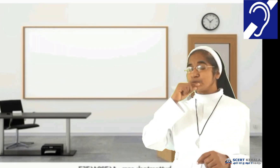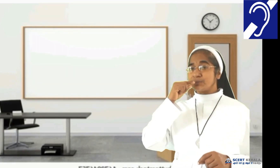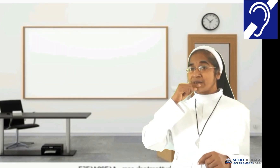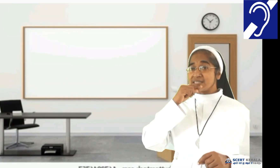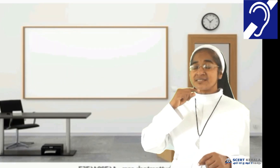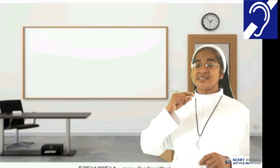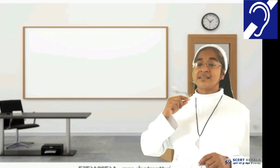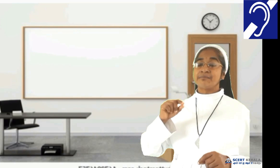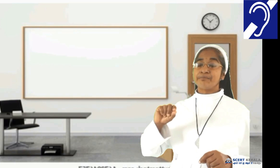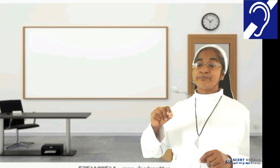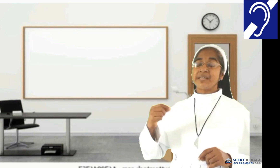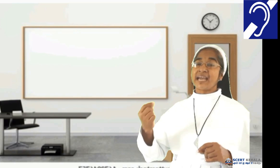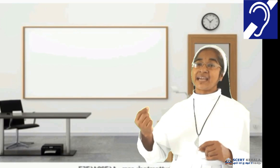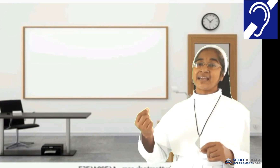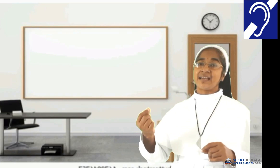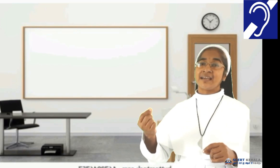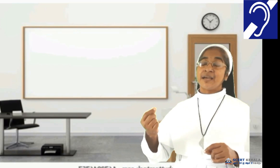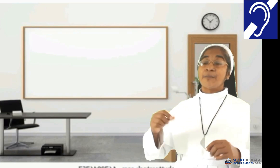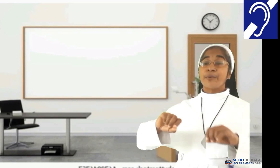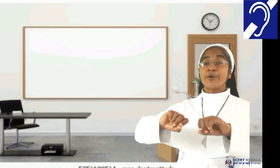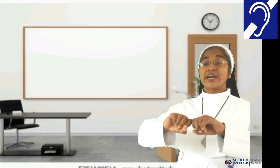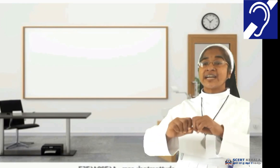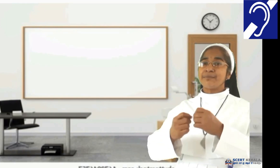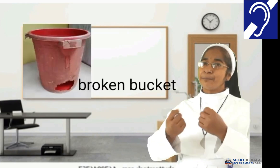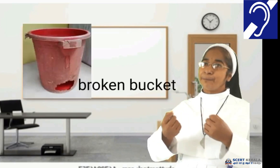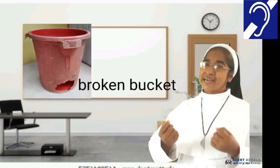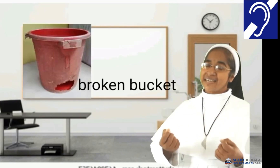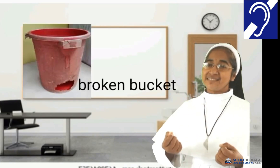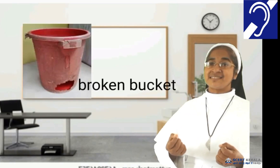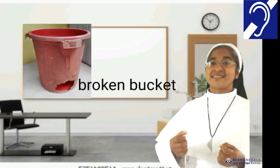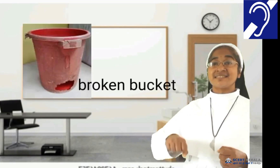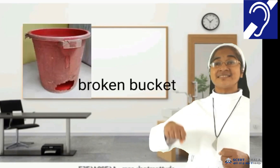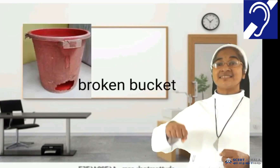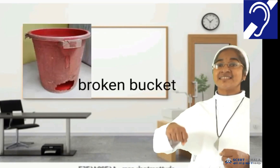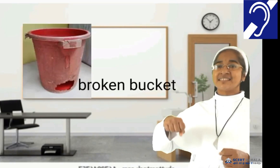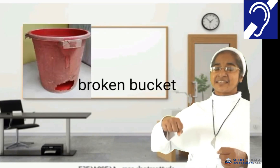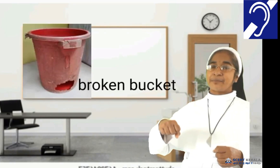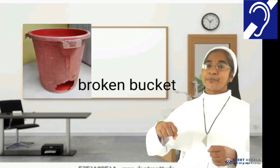ടൂത്ത് ബ്രഷ്, പിന്നെ broken buckets,